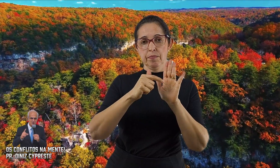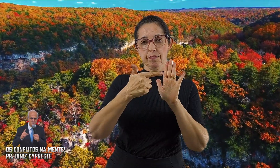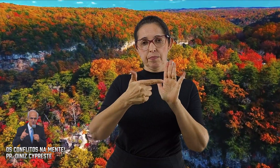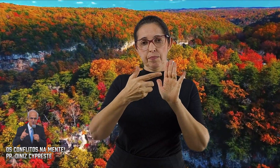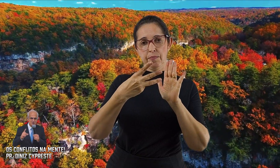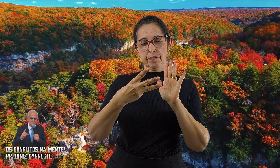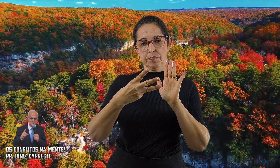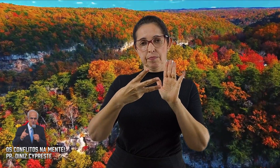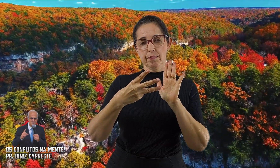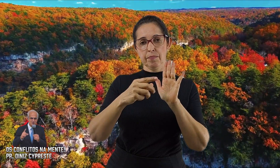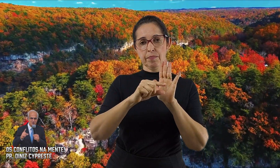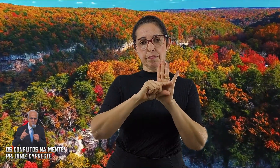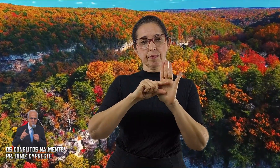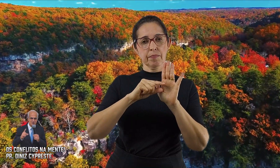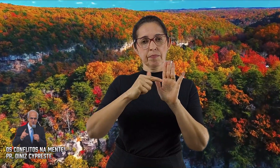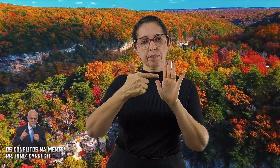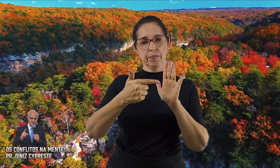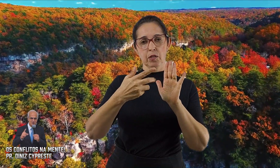a mente.